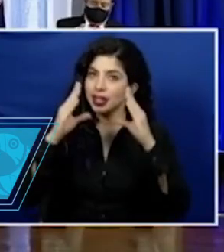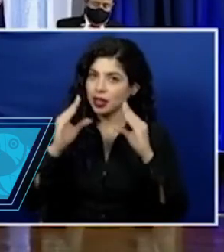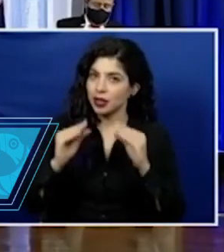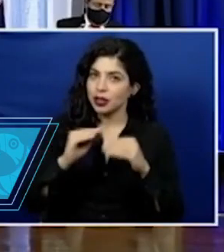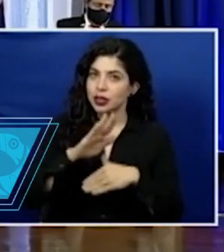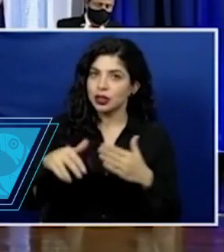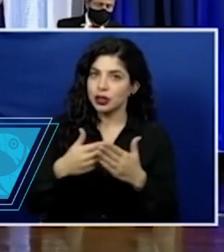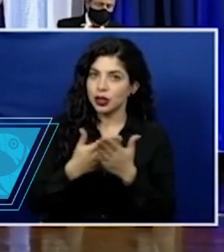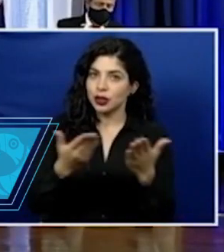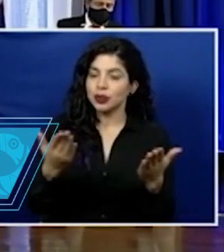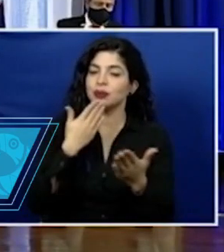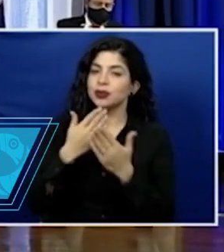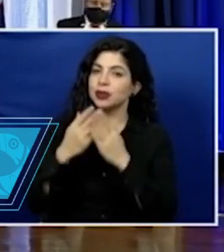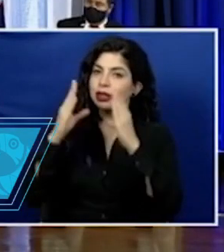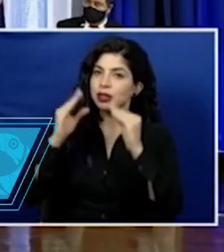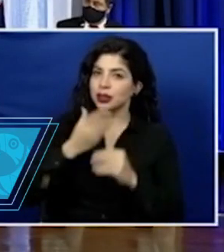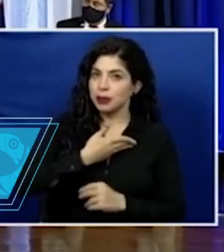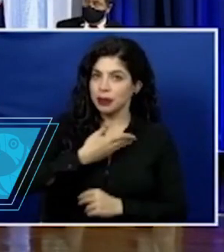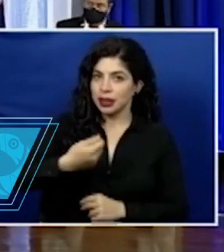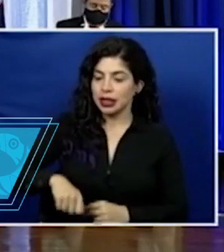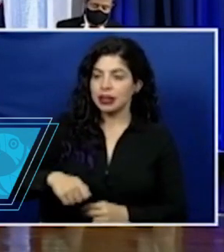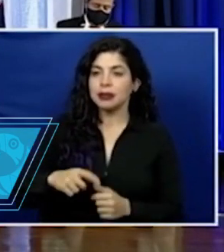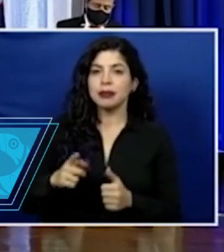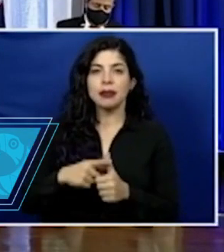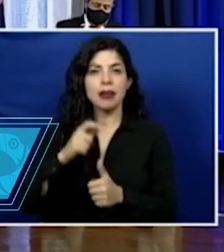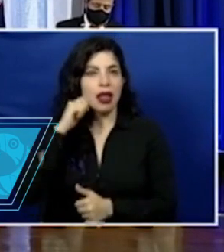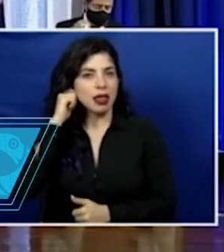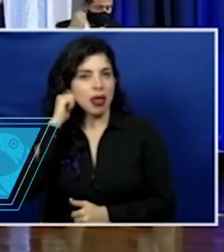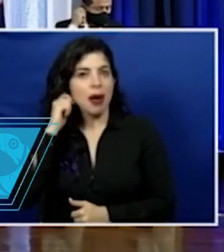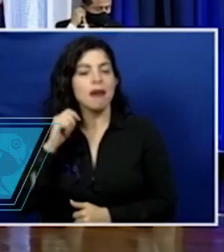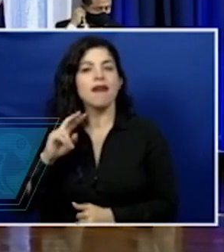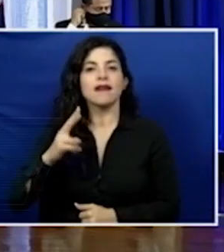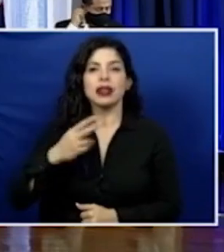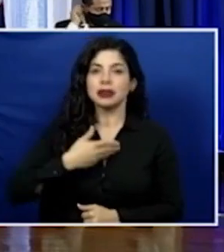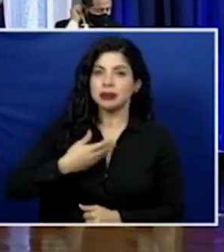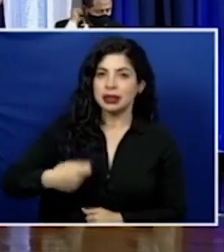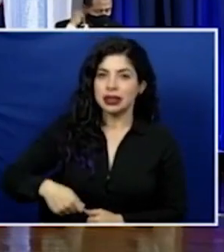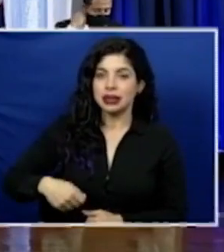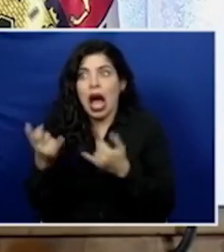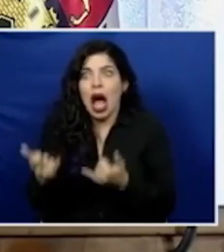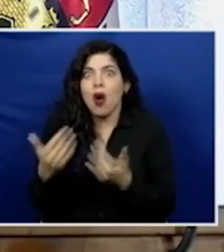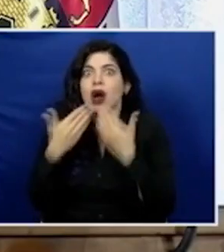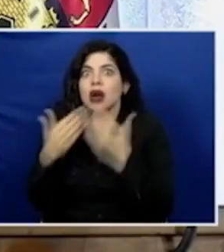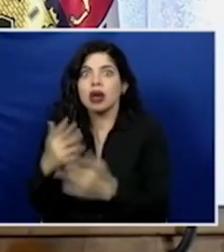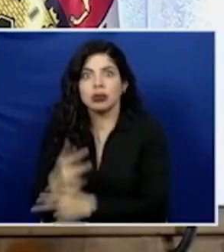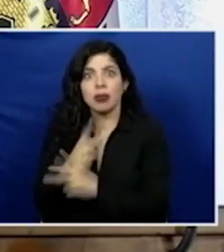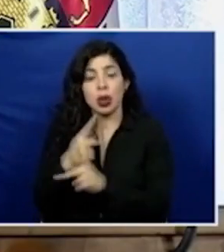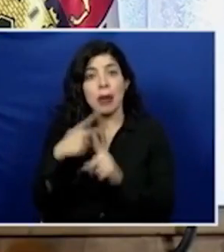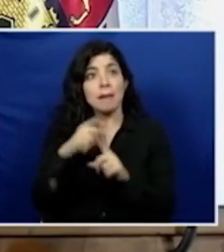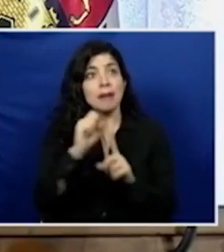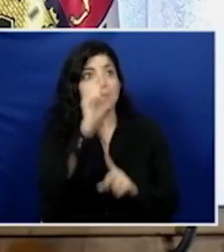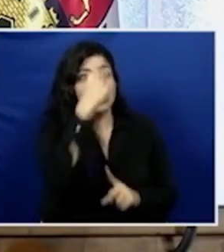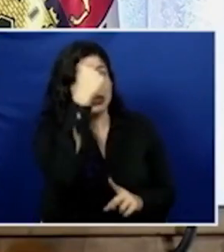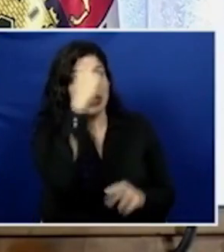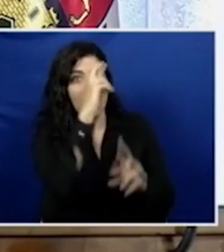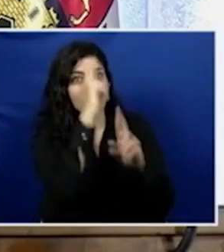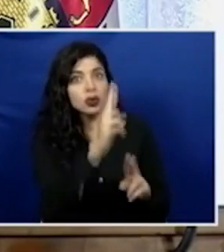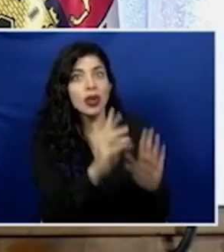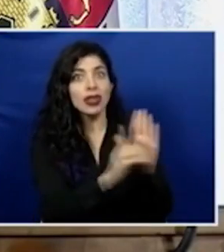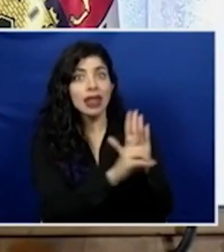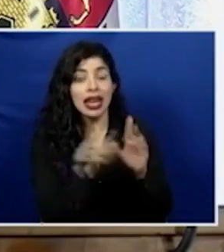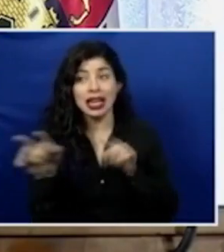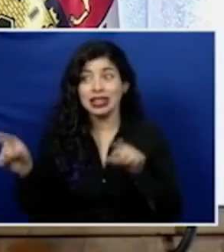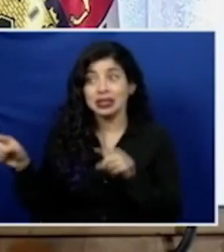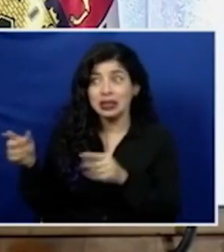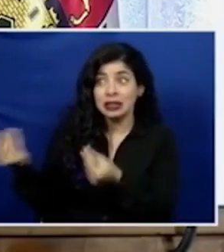quieren. Durante este 14 de septiembre también se rindió un homenaje a los deportistas costarricenses que compitieron en los Juegos Olímpicos